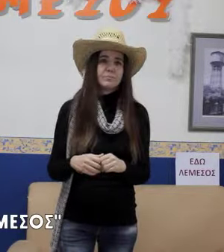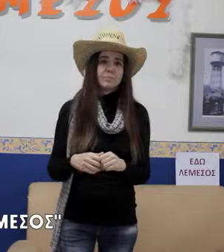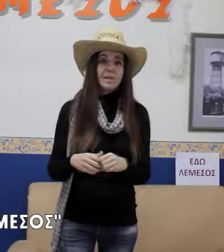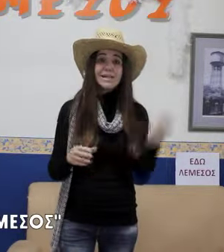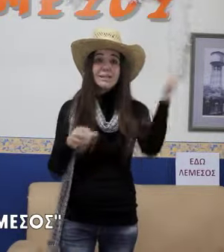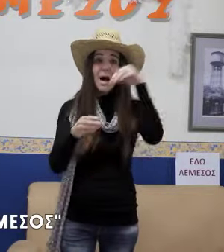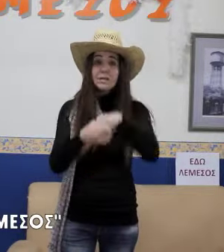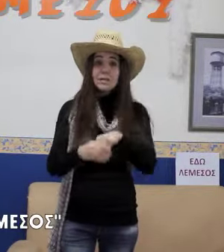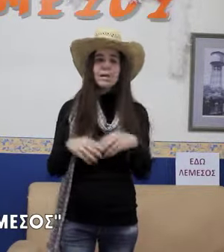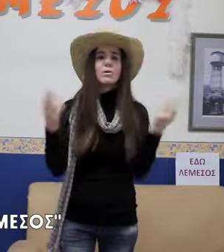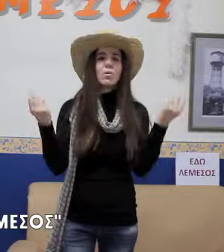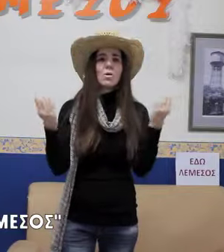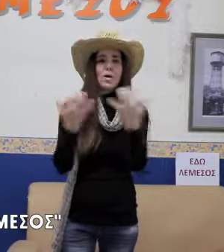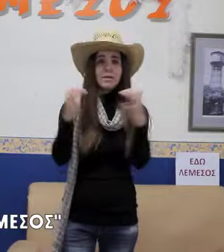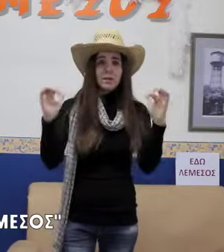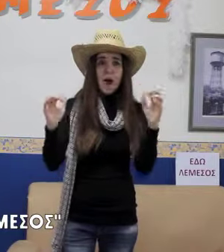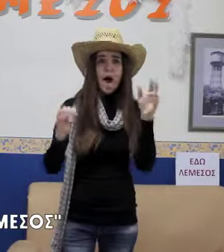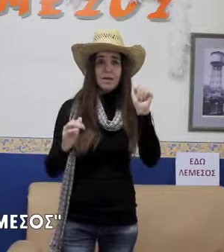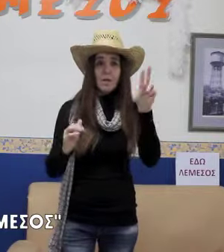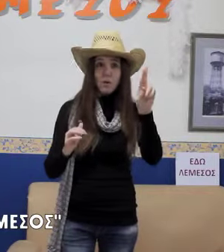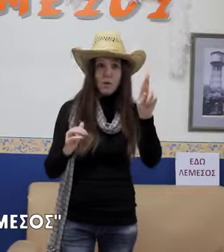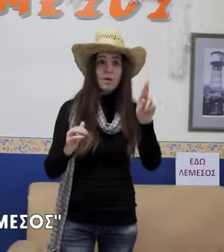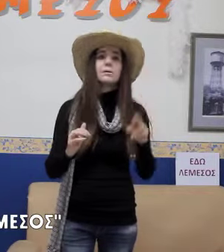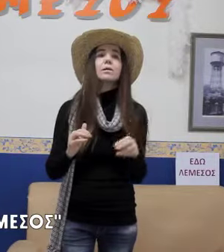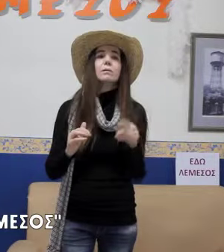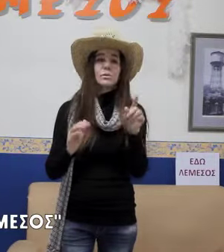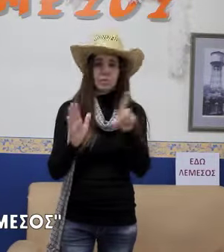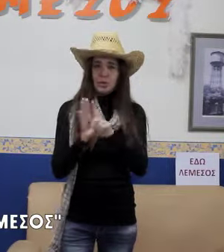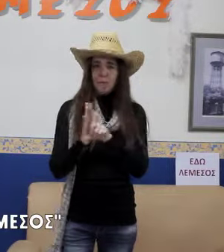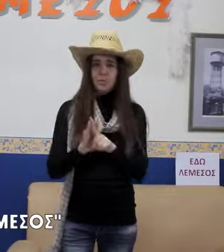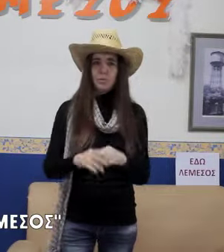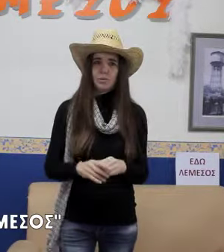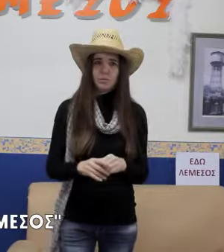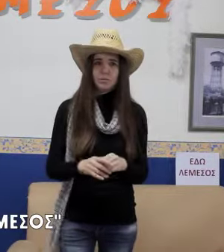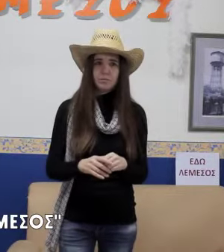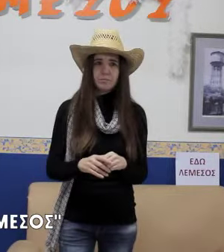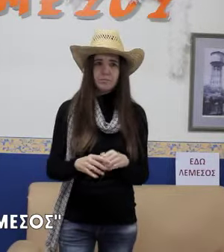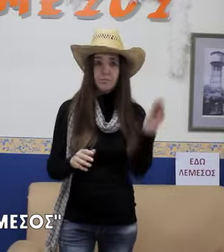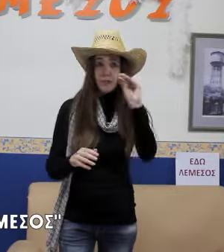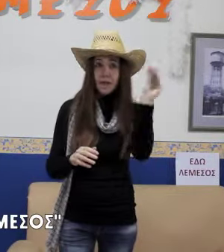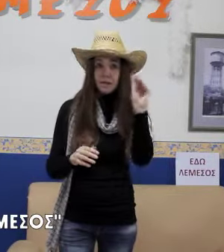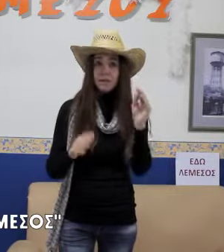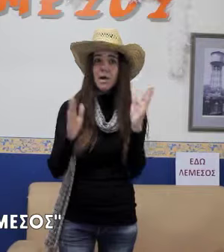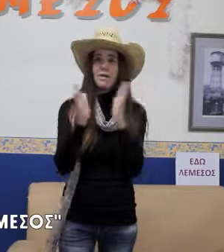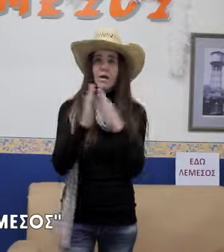Συμμετέχουν η χοροδία Αρίωνες και οι Μαζορέτες Λεμεσού. Τετάρτη 19